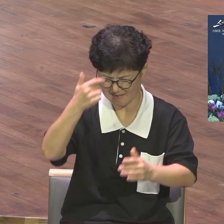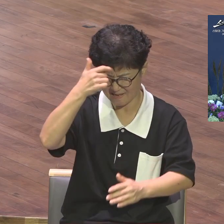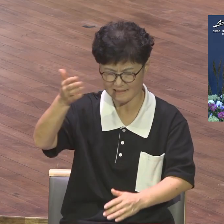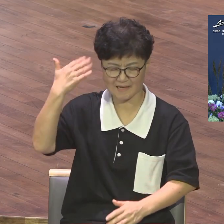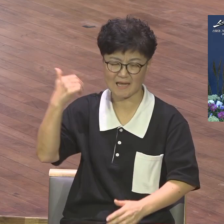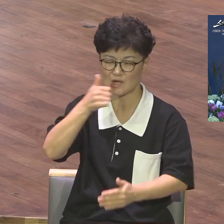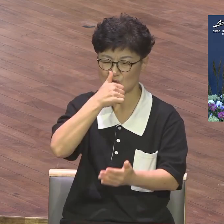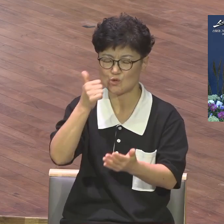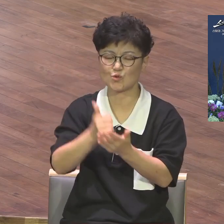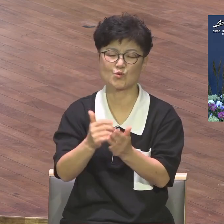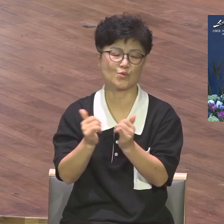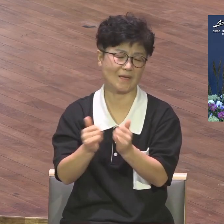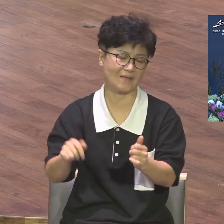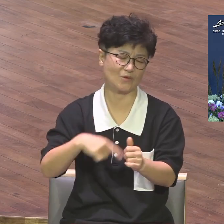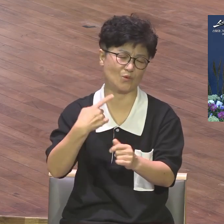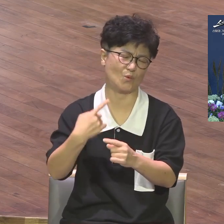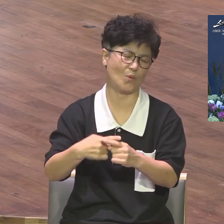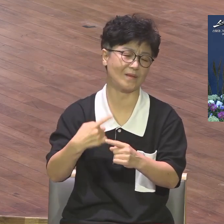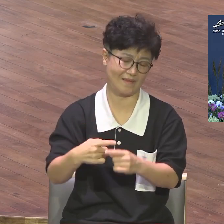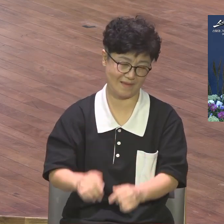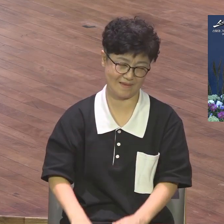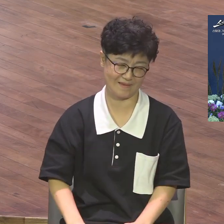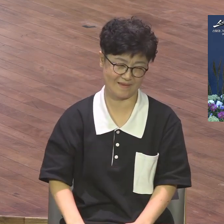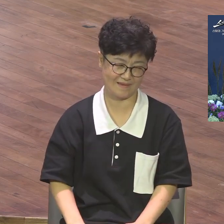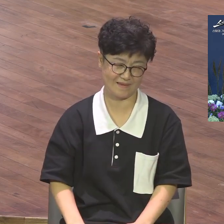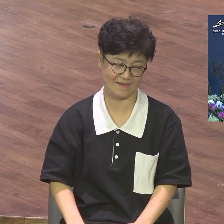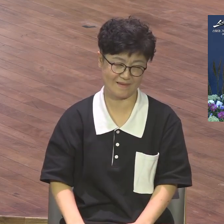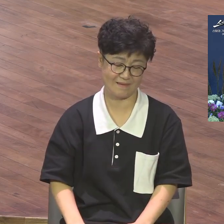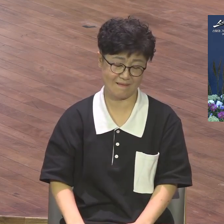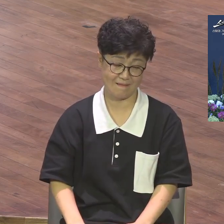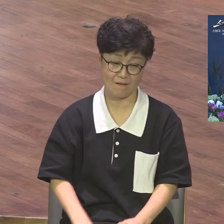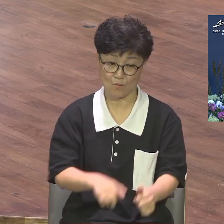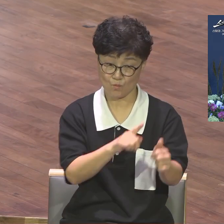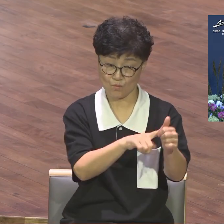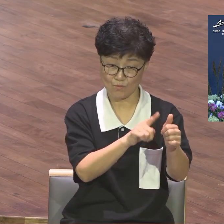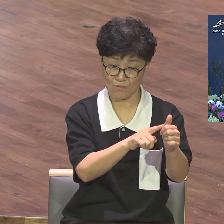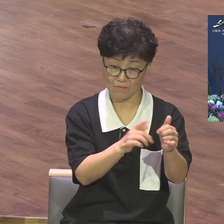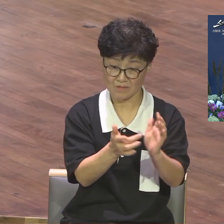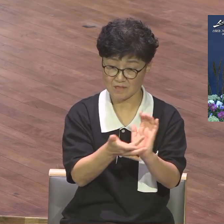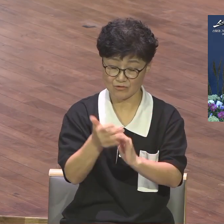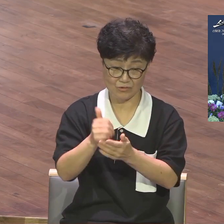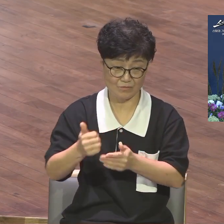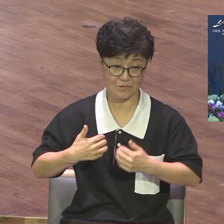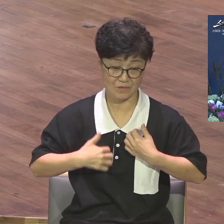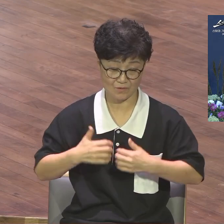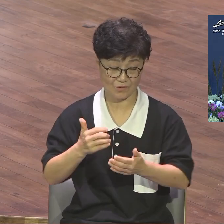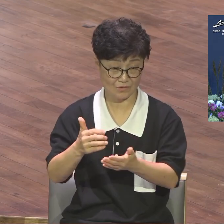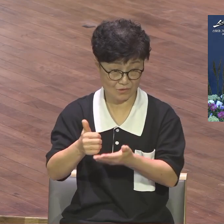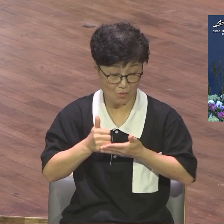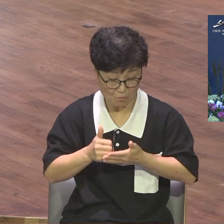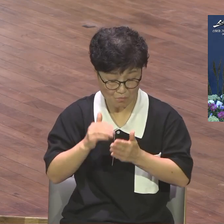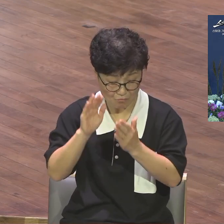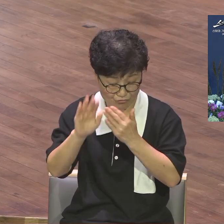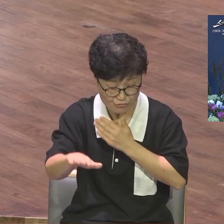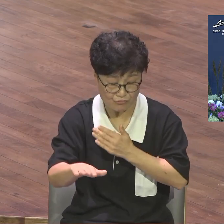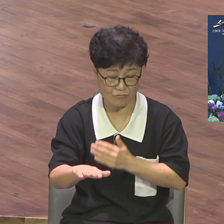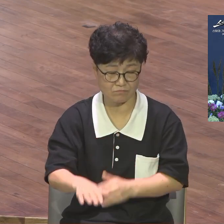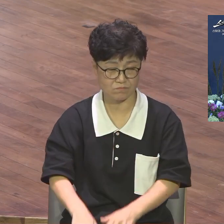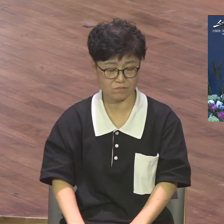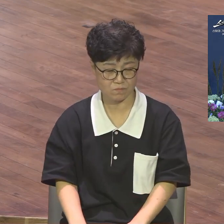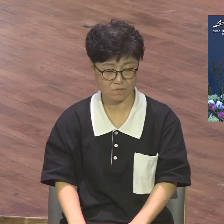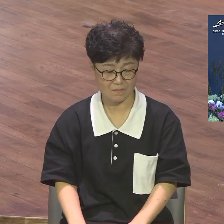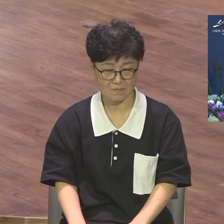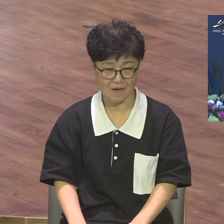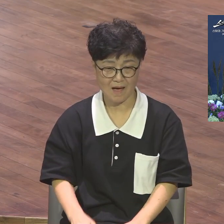직업이었습니다. 그랬던 세리 삭개오가 예수님을 영접하고 이제는 당당히 아브라함의 자손으로 이제는